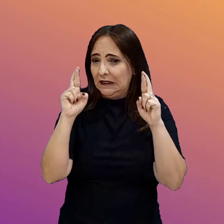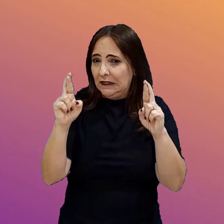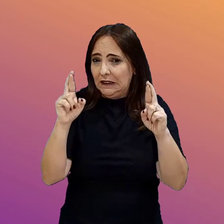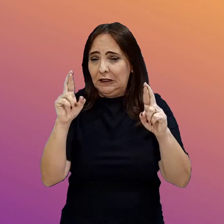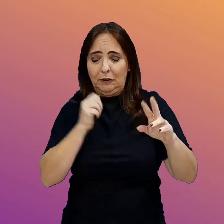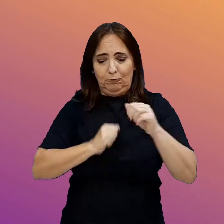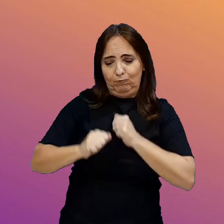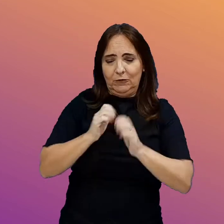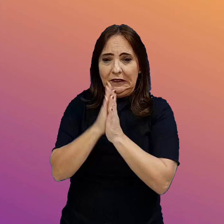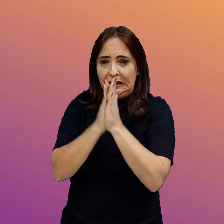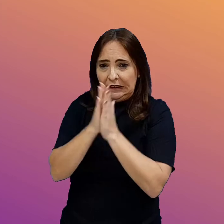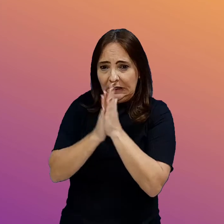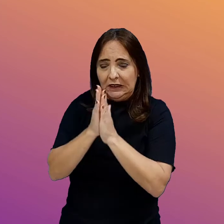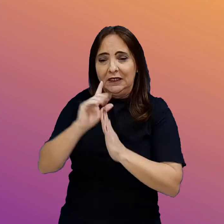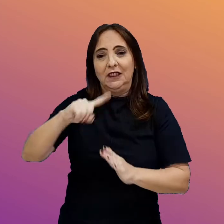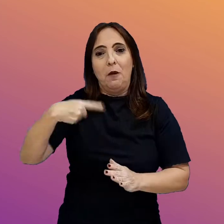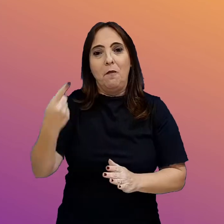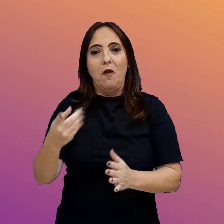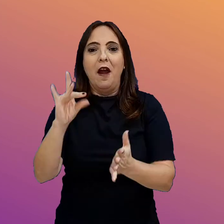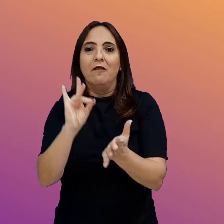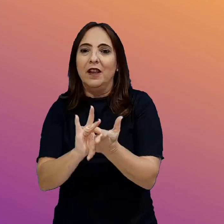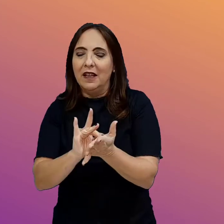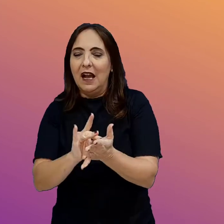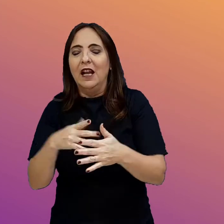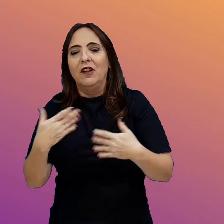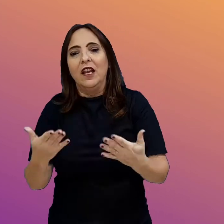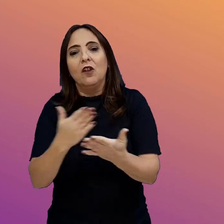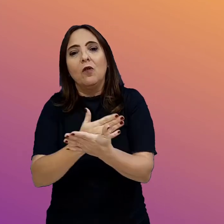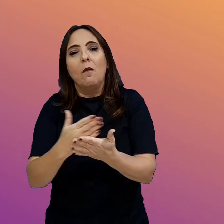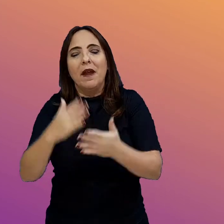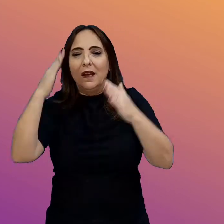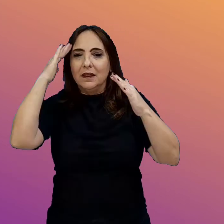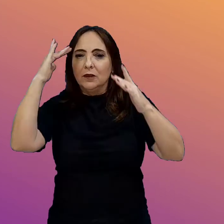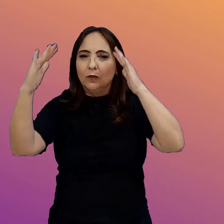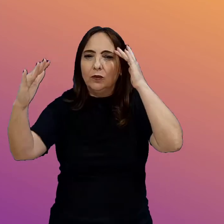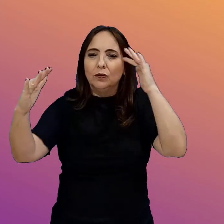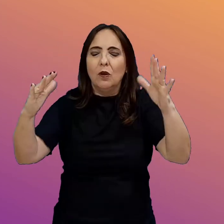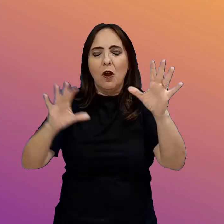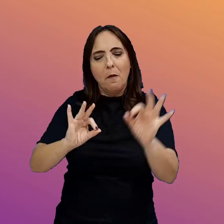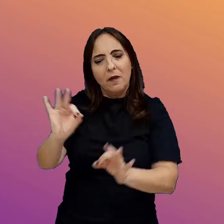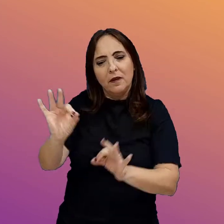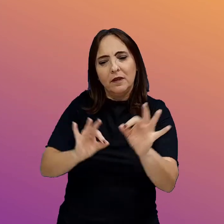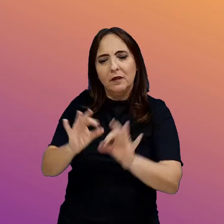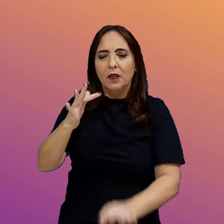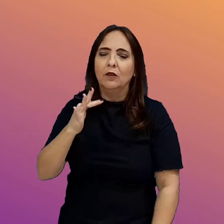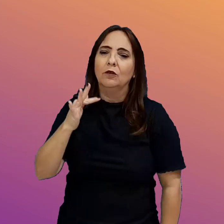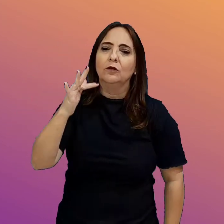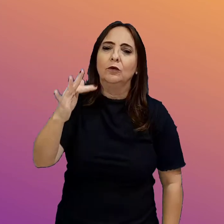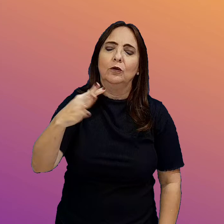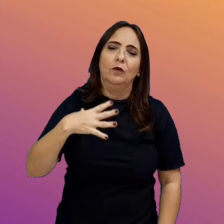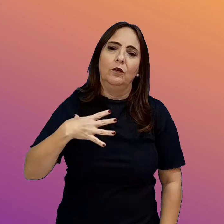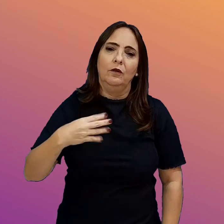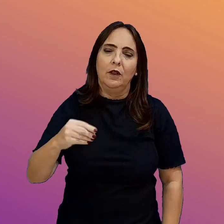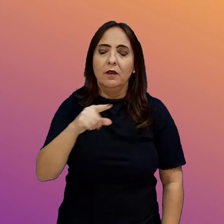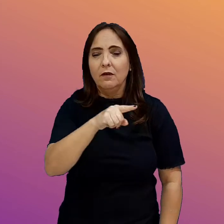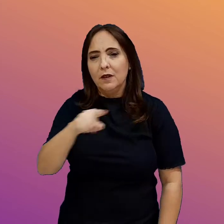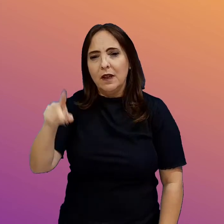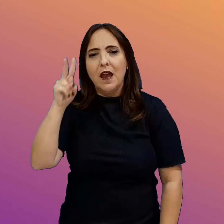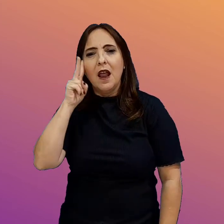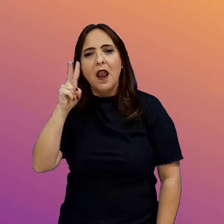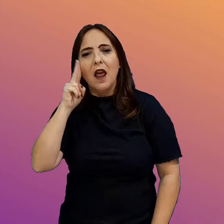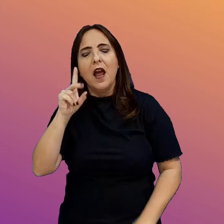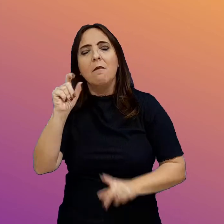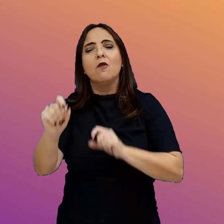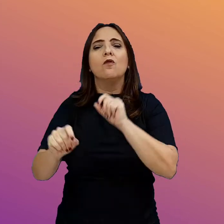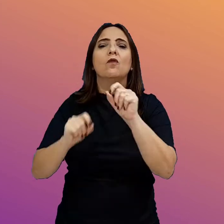E junto com isso vem os sonhos e o planejamento do futuro dos filhos. Vocês se lembram o que